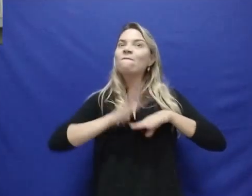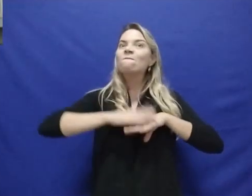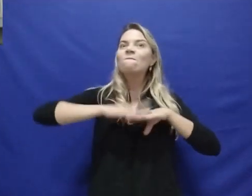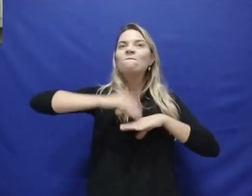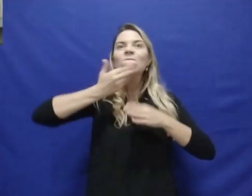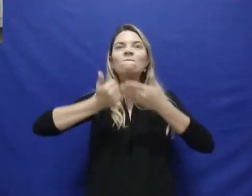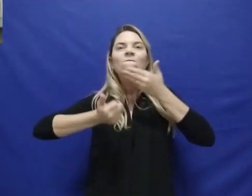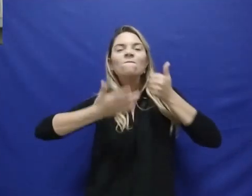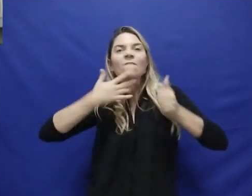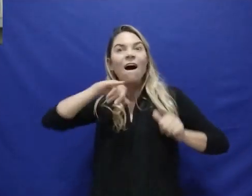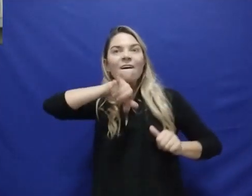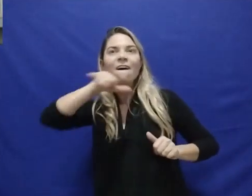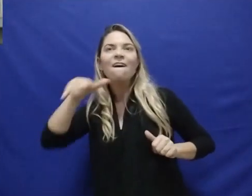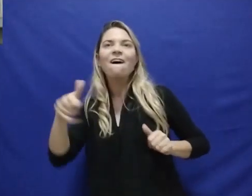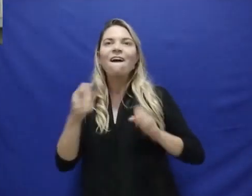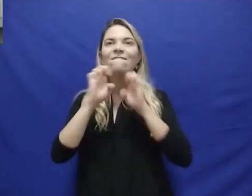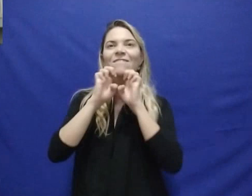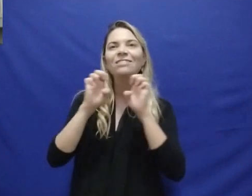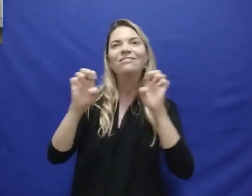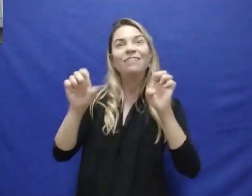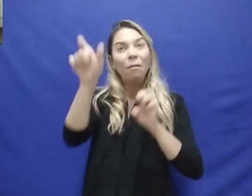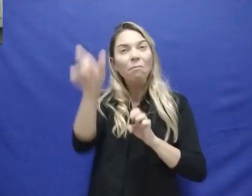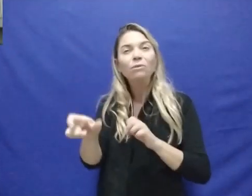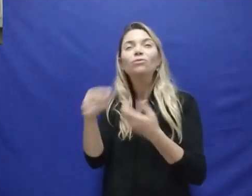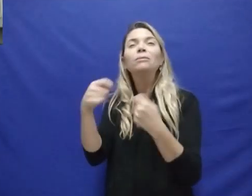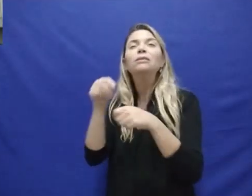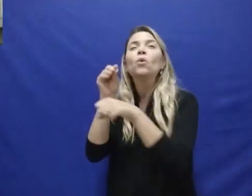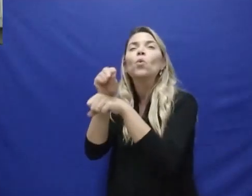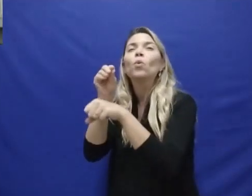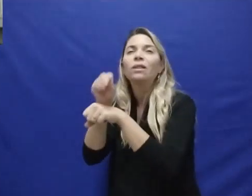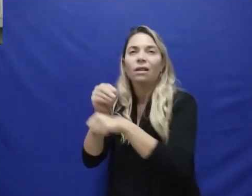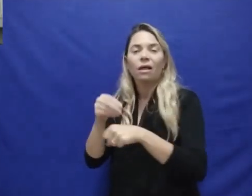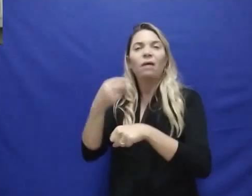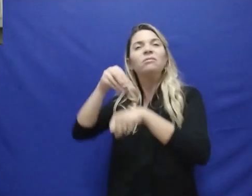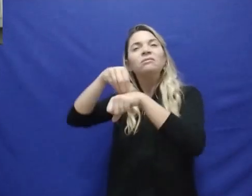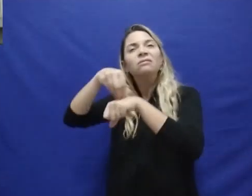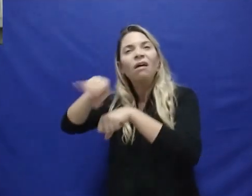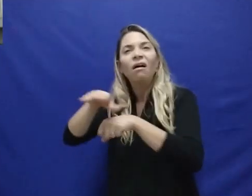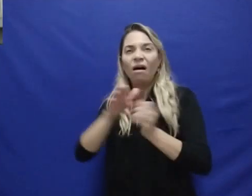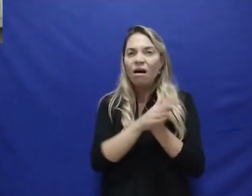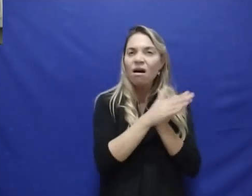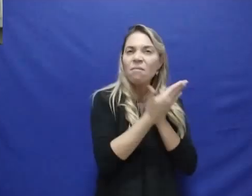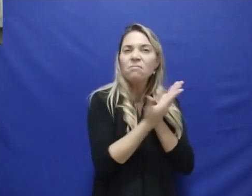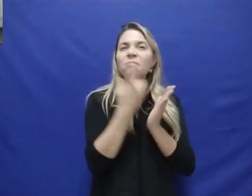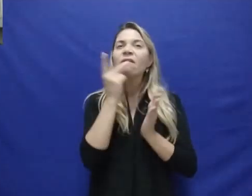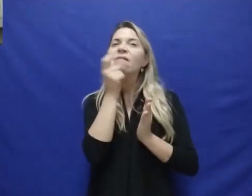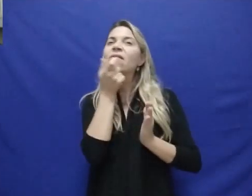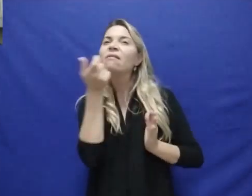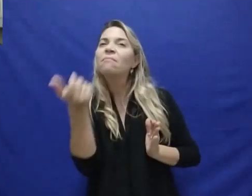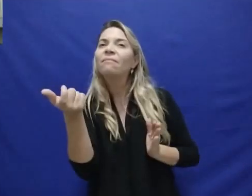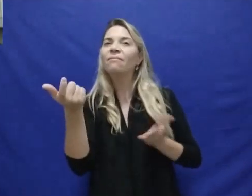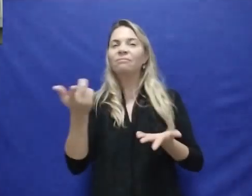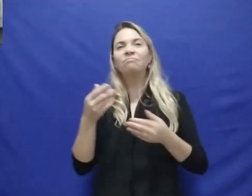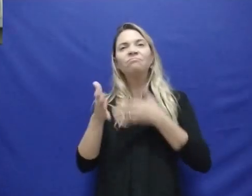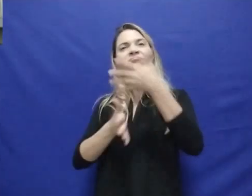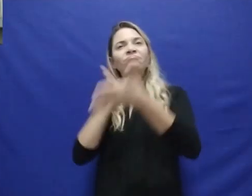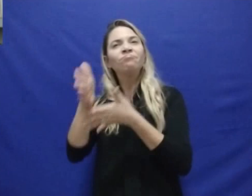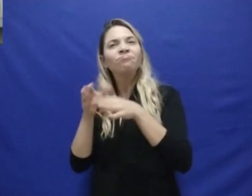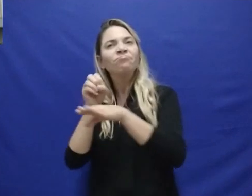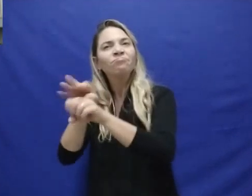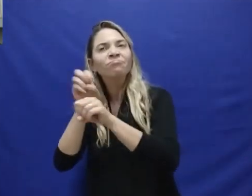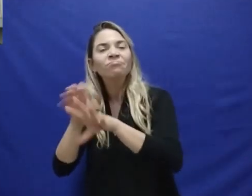orientação, de consolo e de uma palavra vinda da parte de Deus. Erga os seus olhos e veja as vidas que estão carentes de